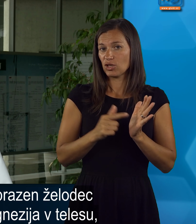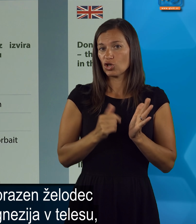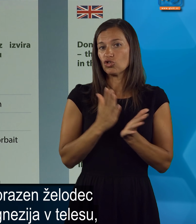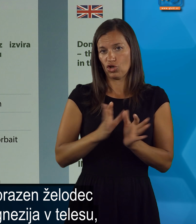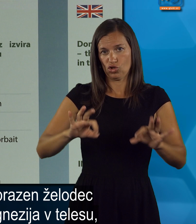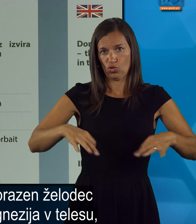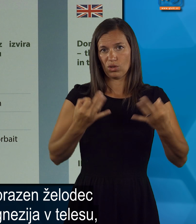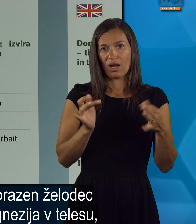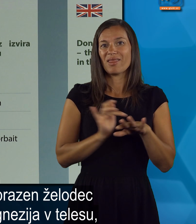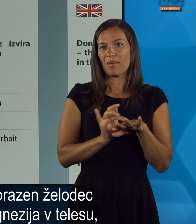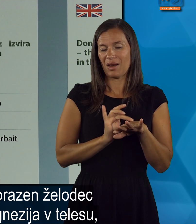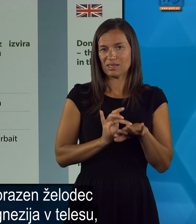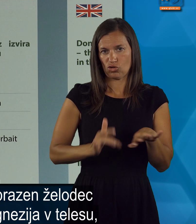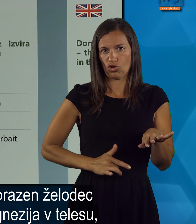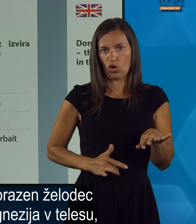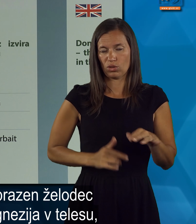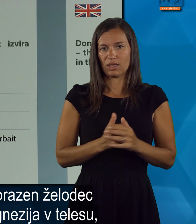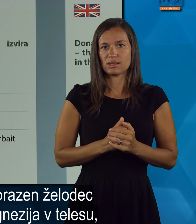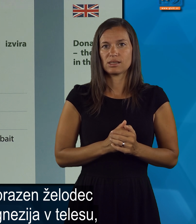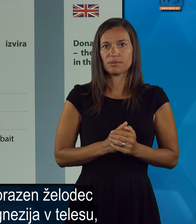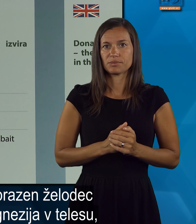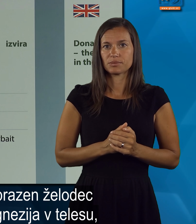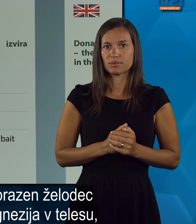največkrat že zjutraj na prazen želodec.